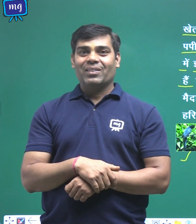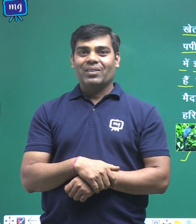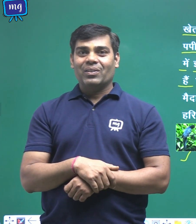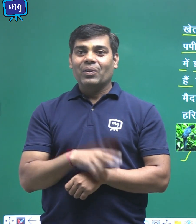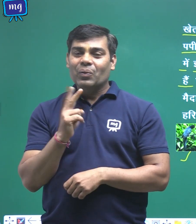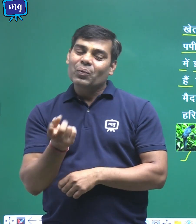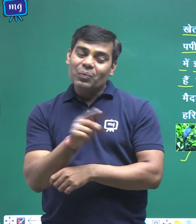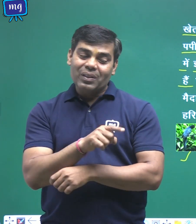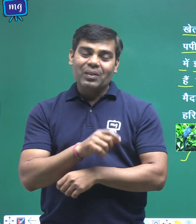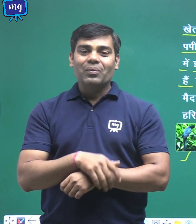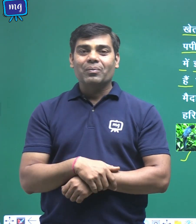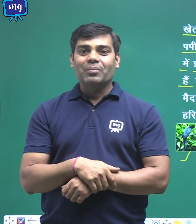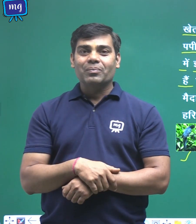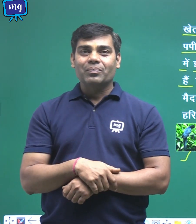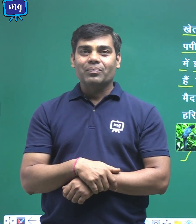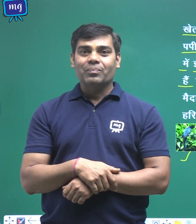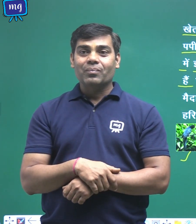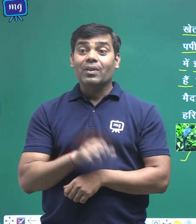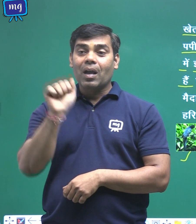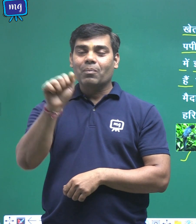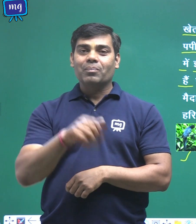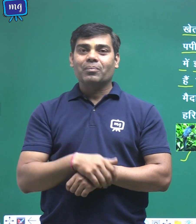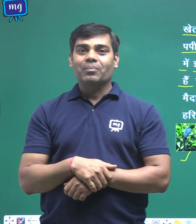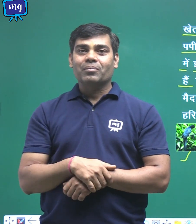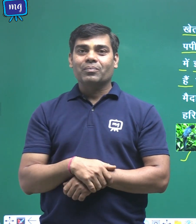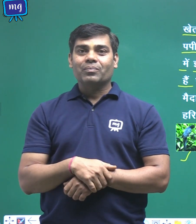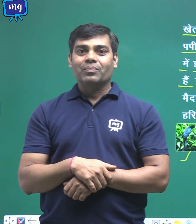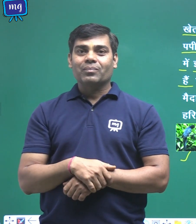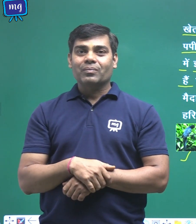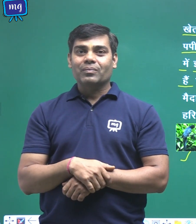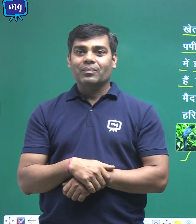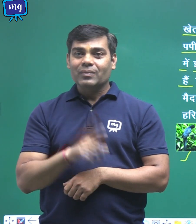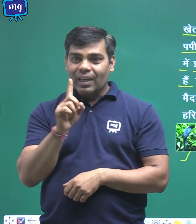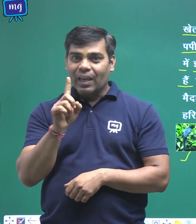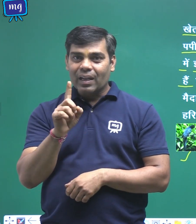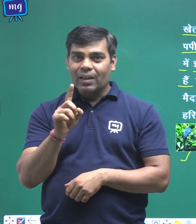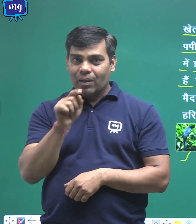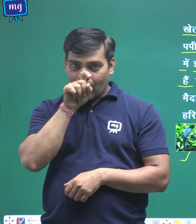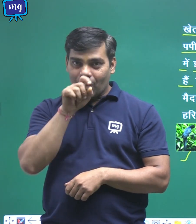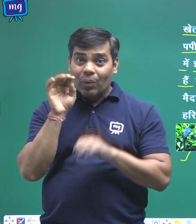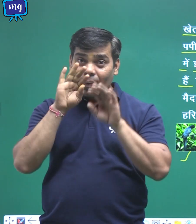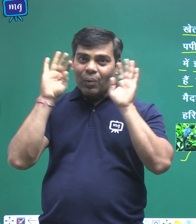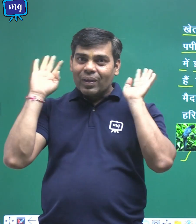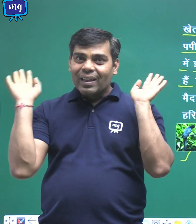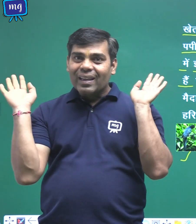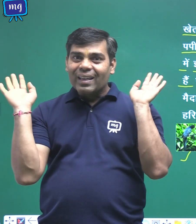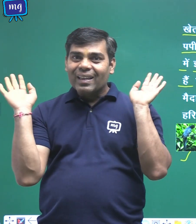दूसरी तरफ आप एक मोर को भी देख रहे